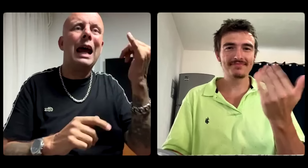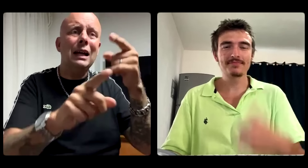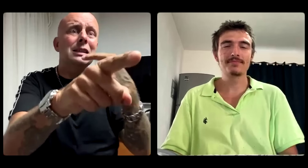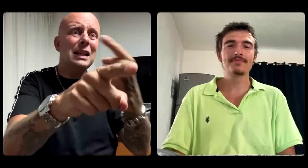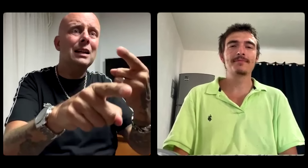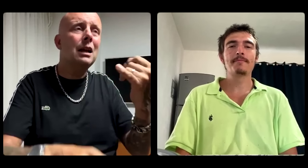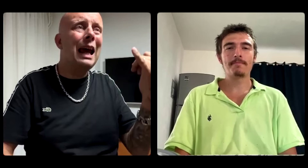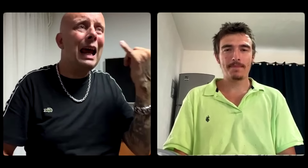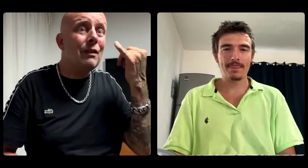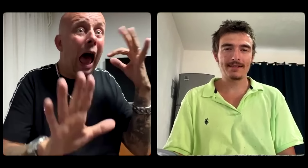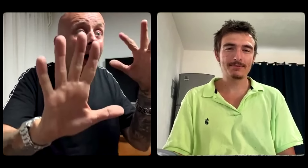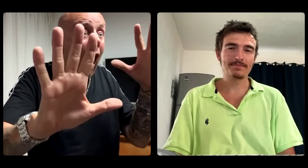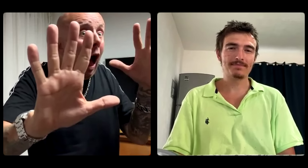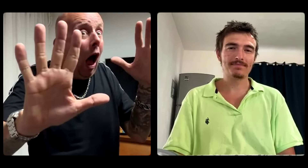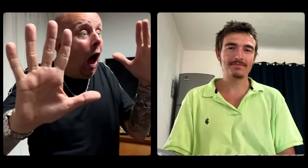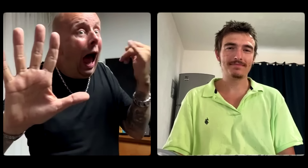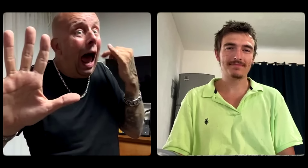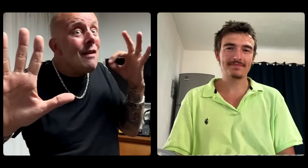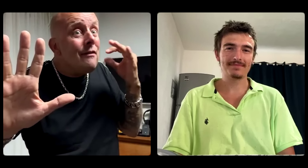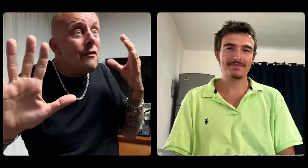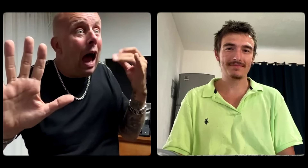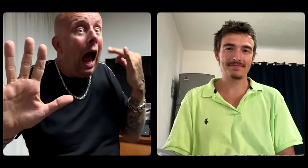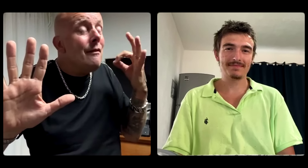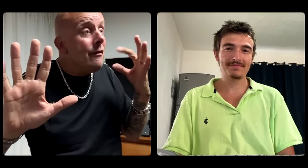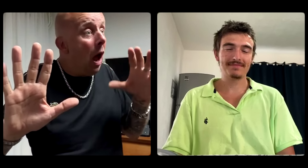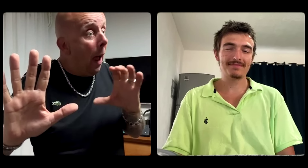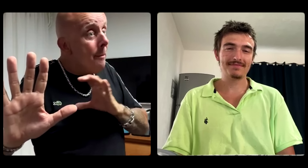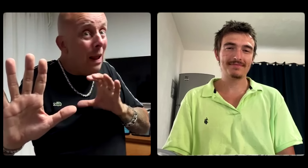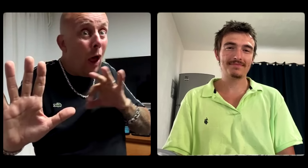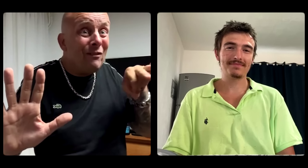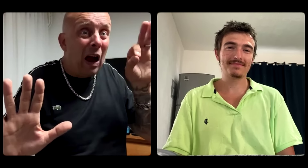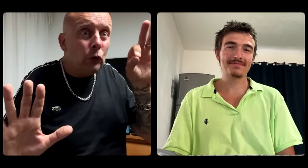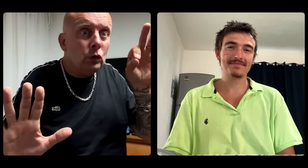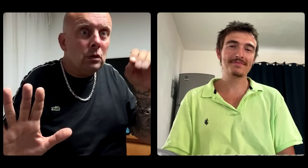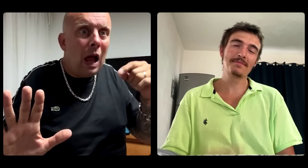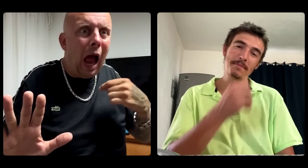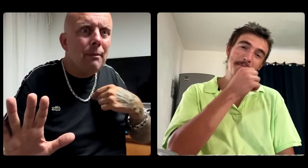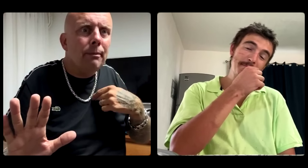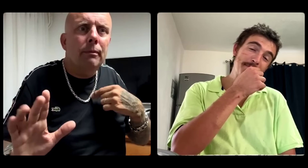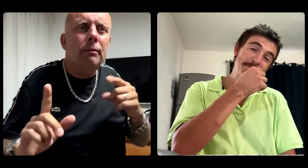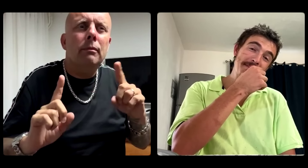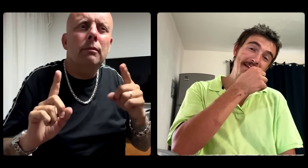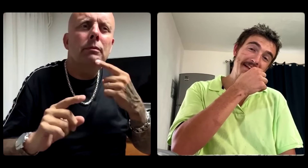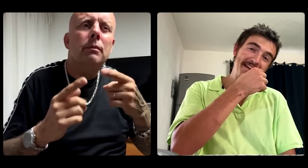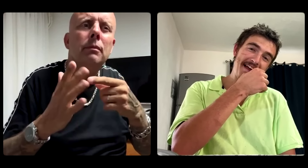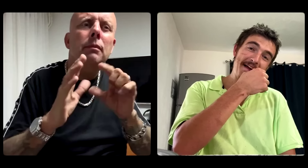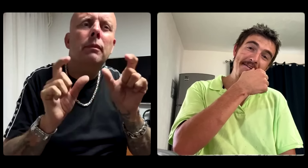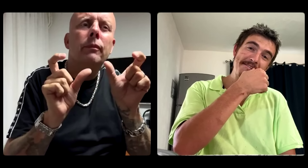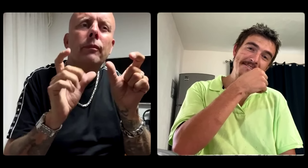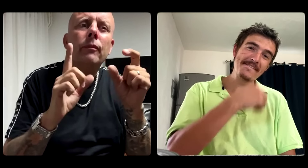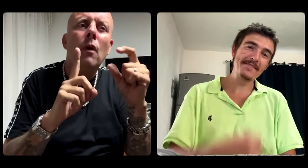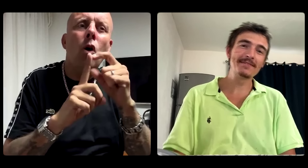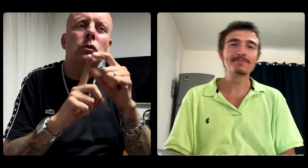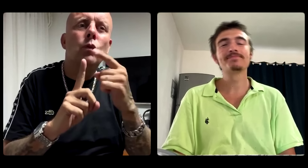Ik ga morgen mijn wenkbrauwen en wimpers doen, maar ik heb vergeten te zeggen, ze gaat mij betalen om mijn wimpers en wenkbrauwen te